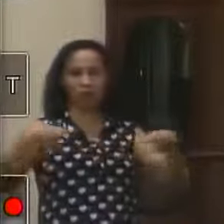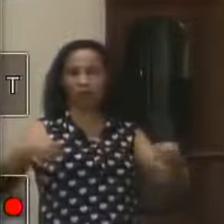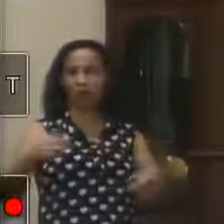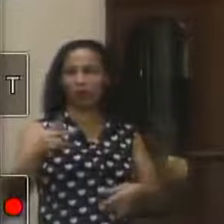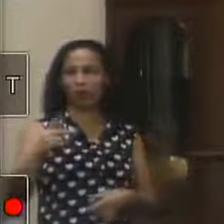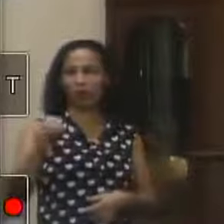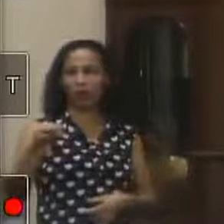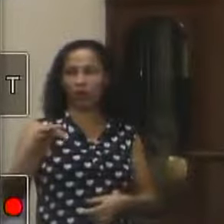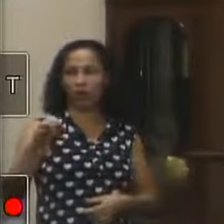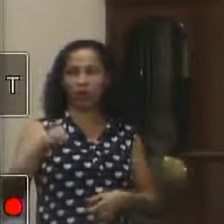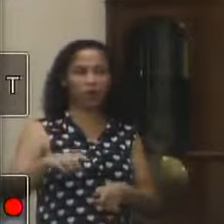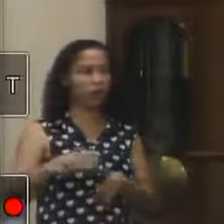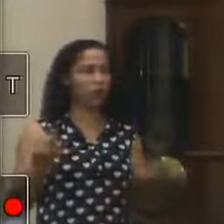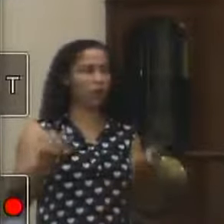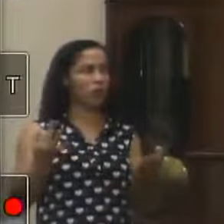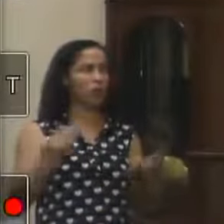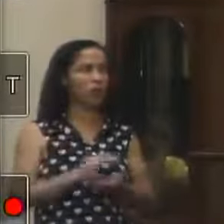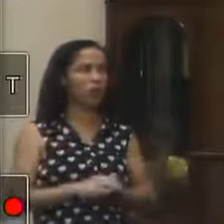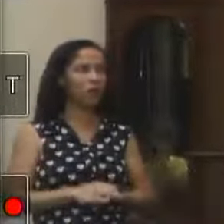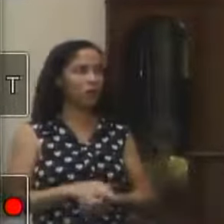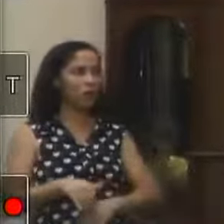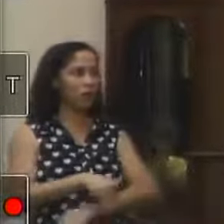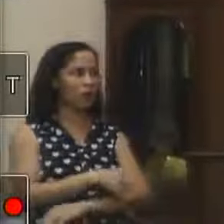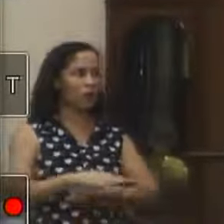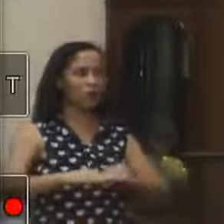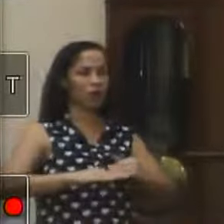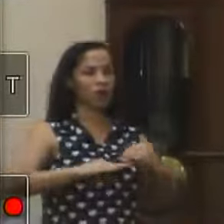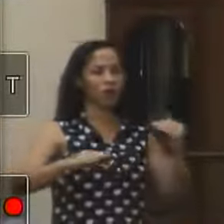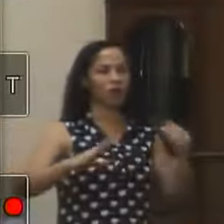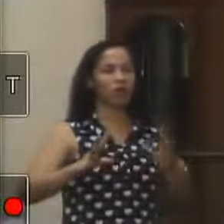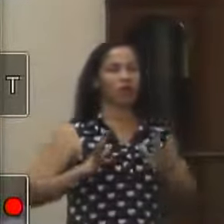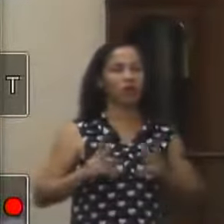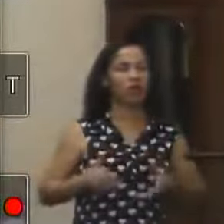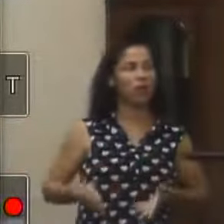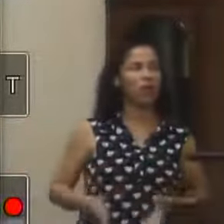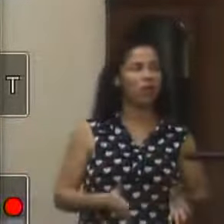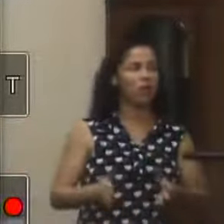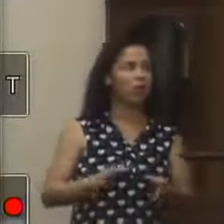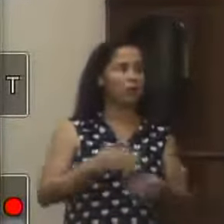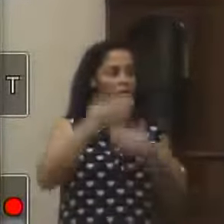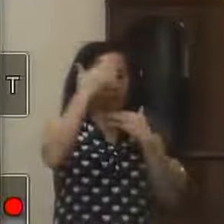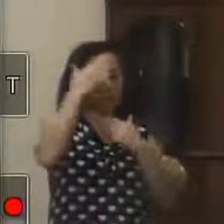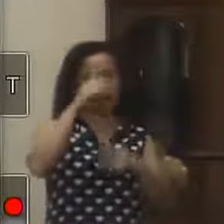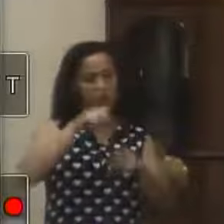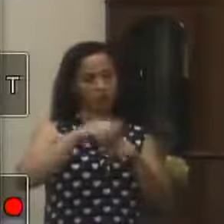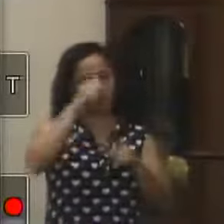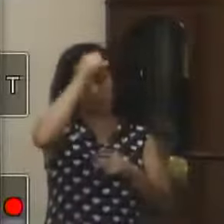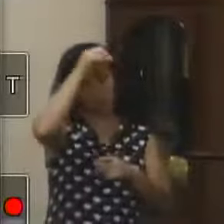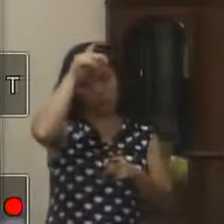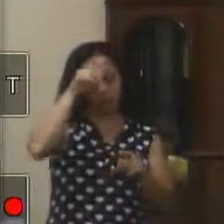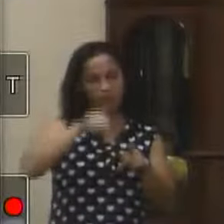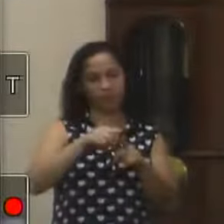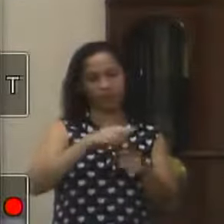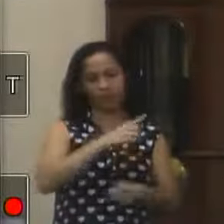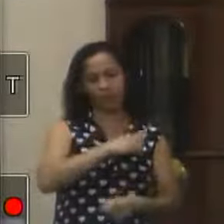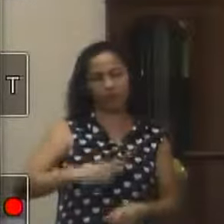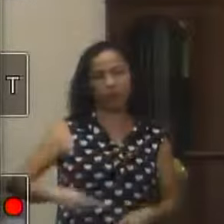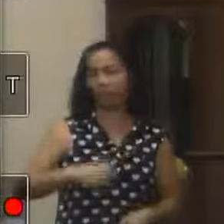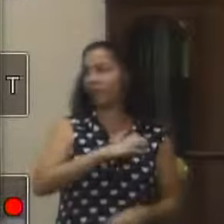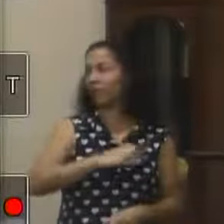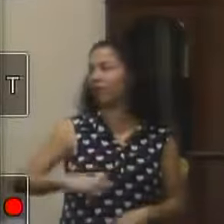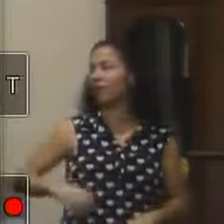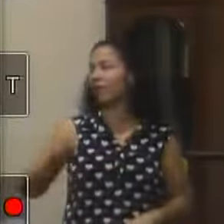fez, hoje ficou excelente. O asfalto, iluminação, limpa rio. Tenho que agradecer ao prefeito, temos que agradecer ao nosso deputado